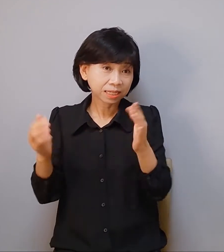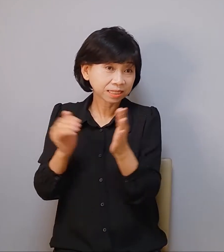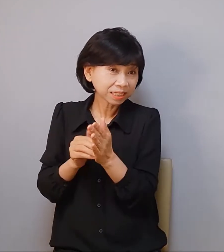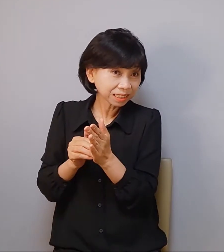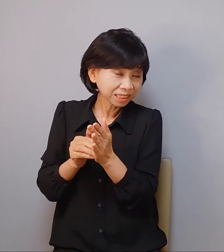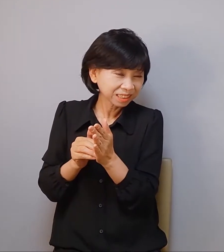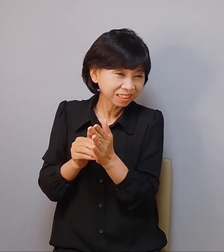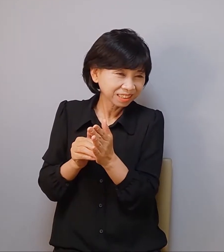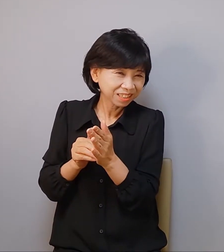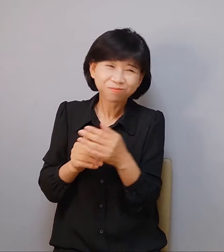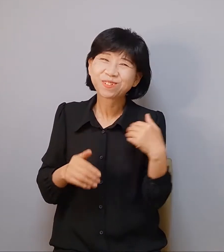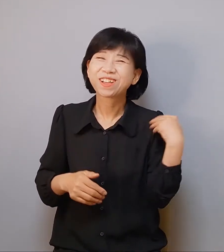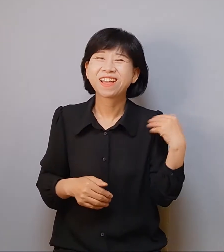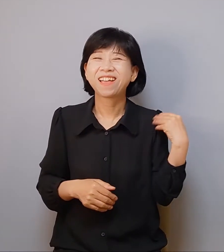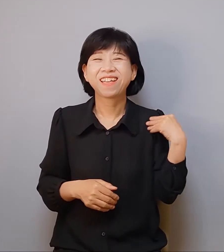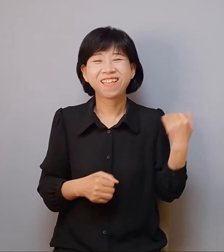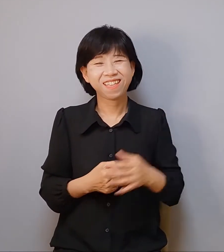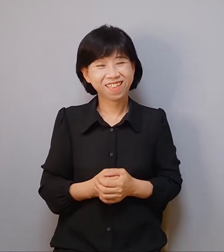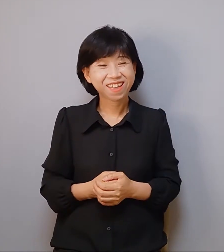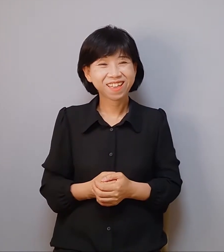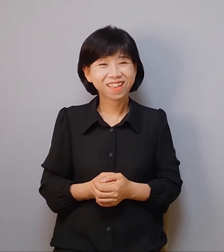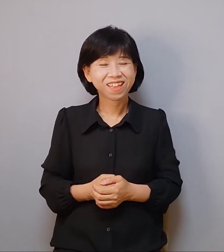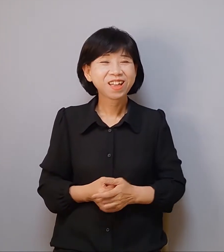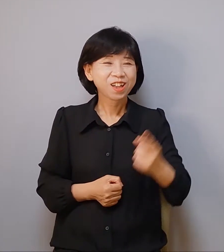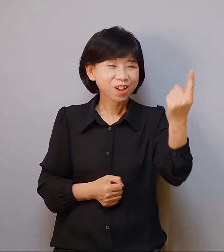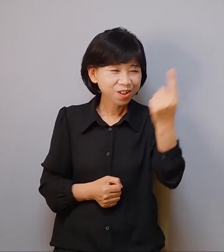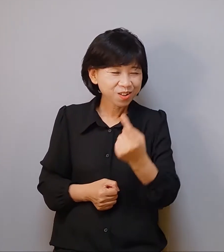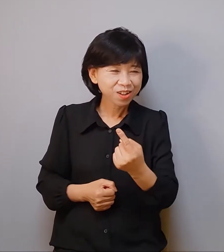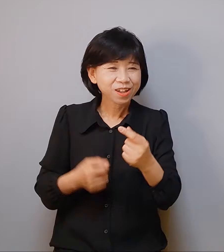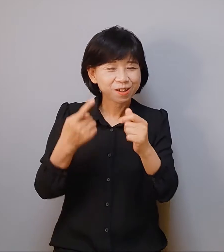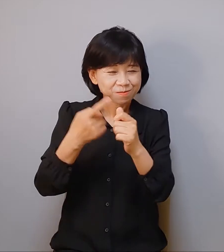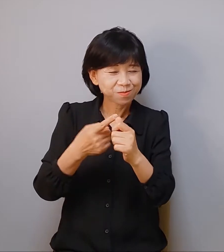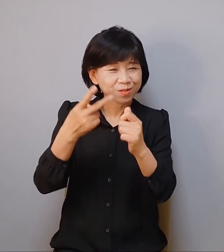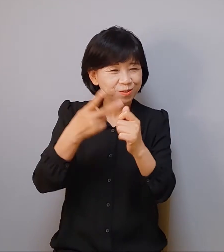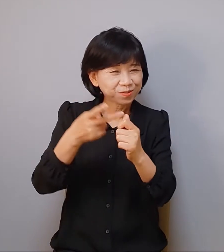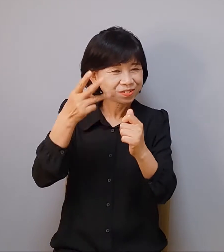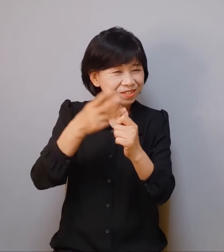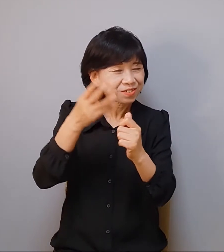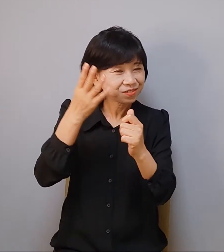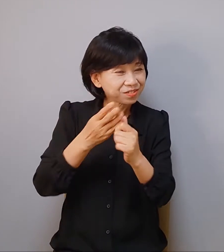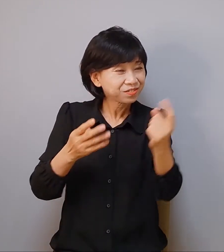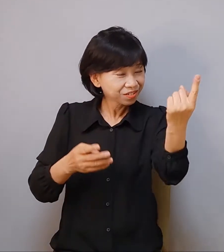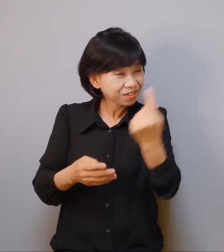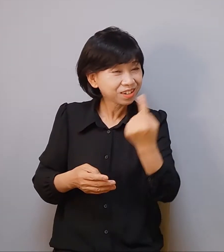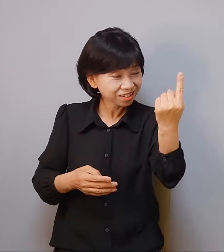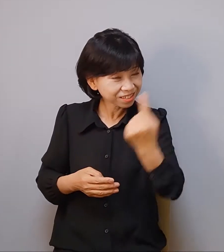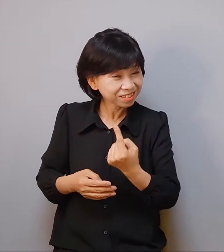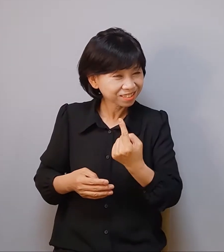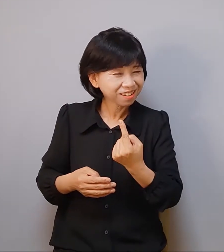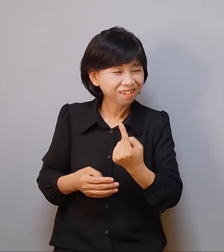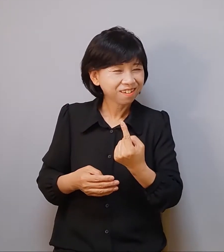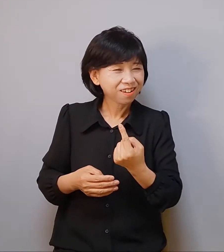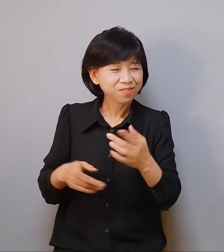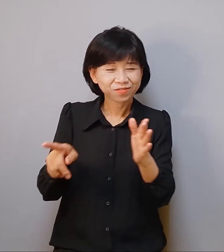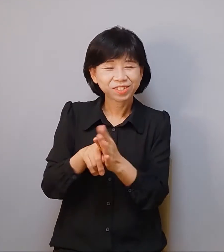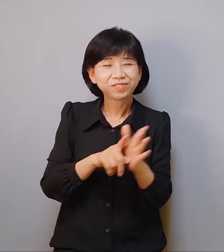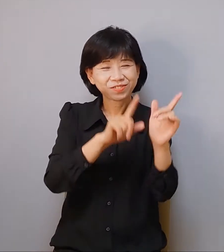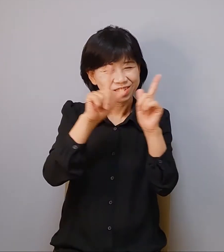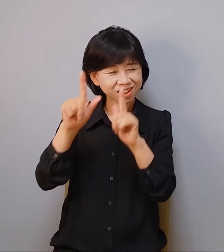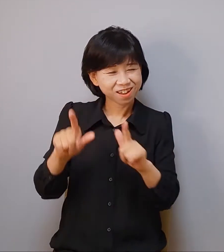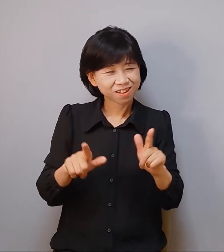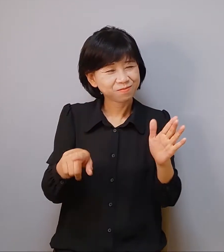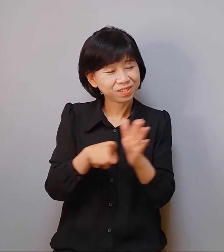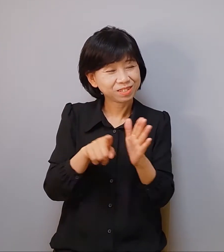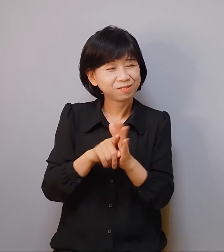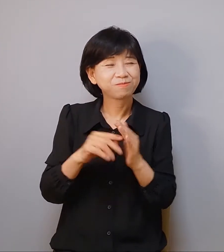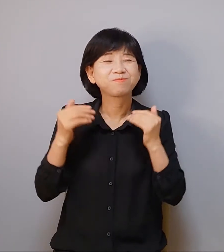정착해서 신앙생활 하실 수 있도록 여러분들이 기도해 주시면 좋을 것 같습니다. 투게더 축제에 이어서 사랑방 세븐업을 좀